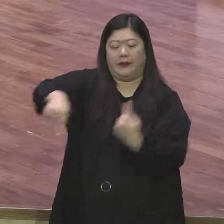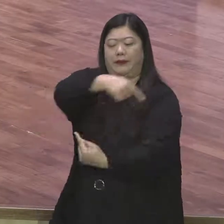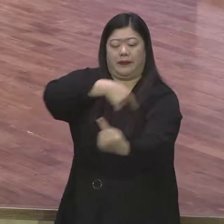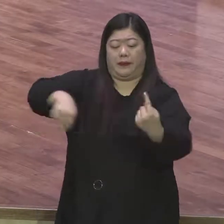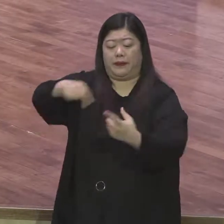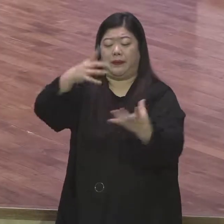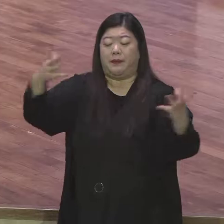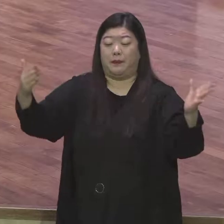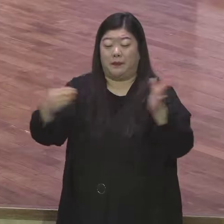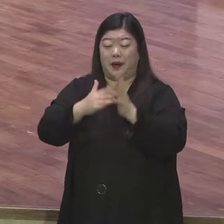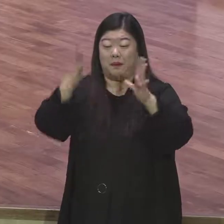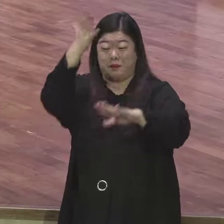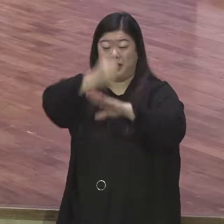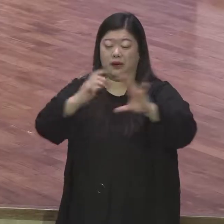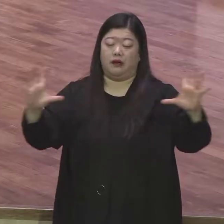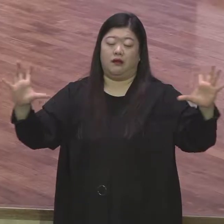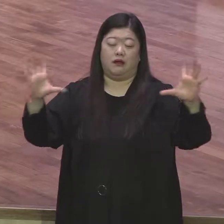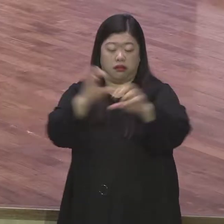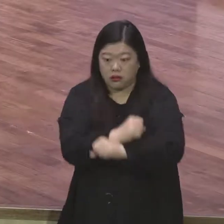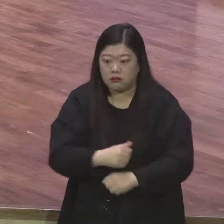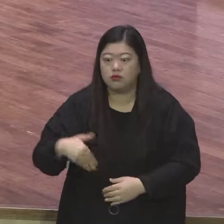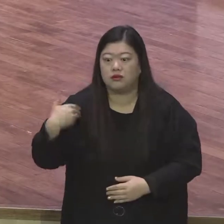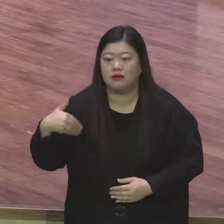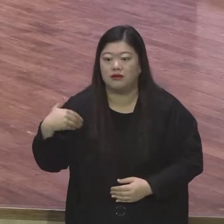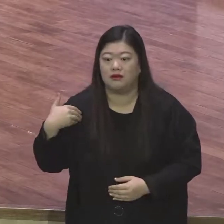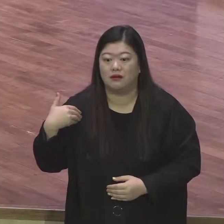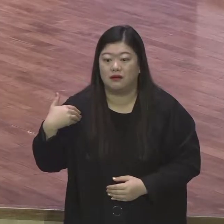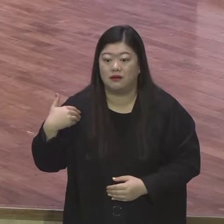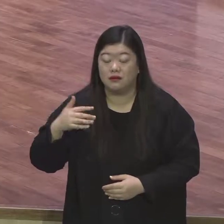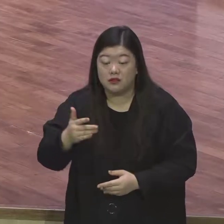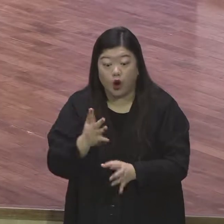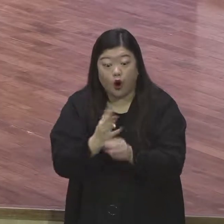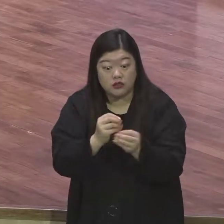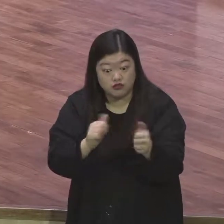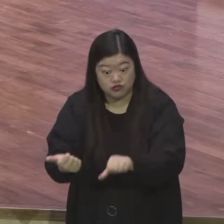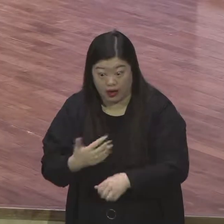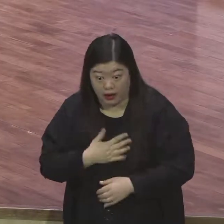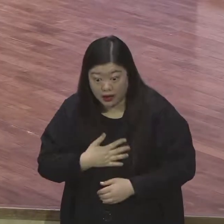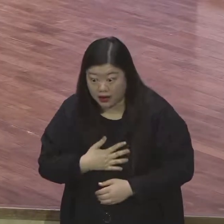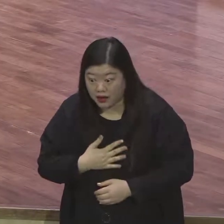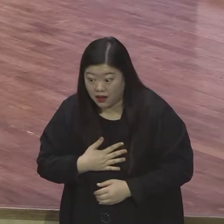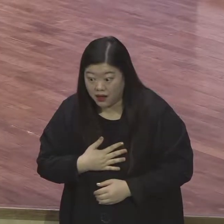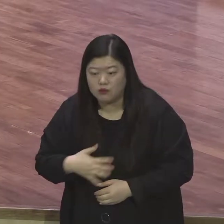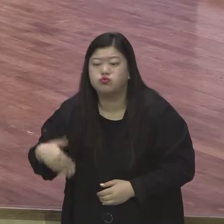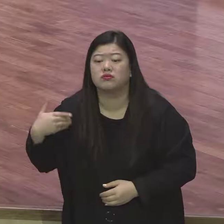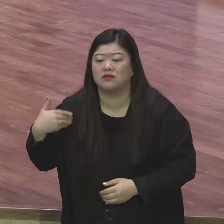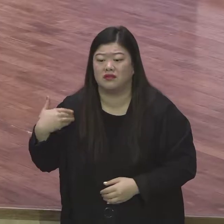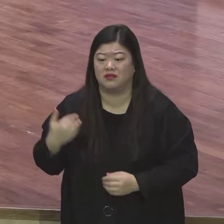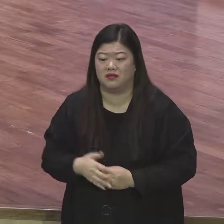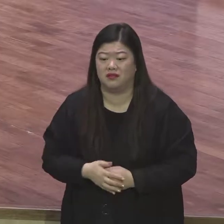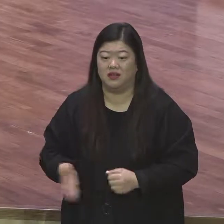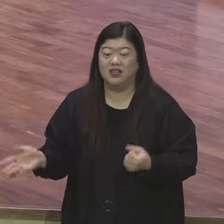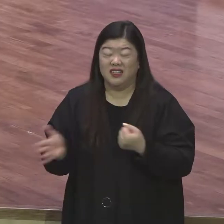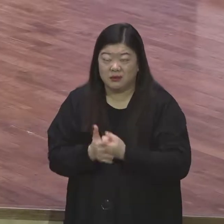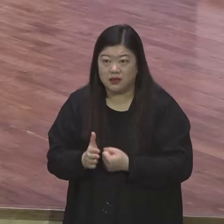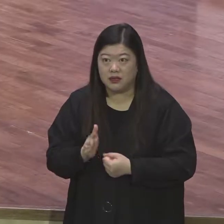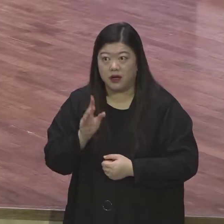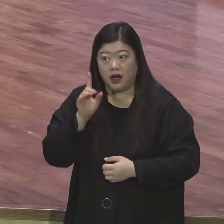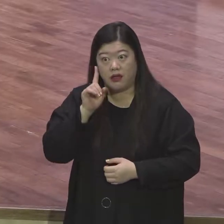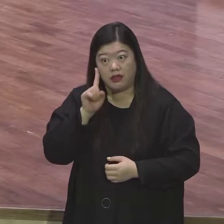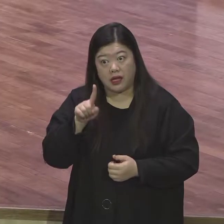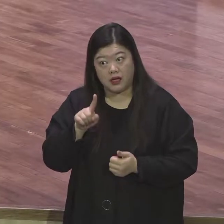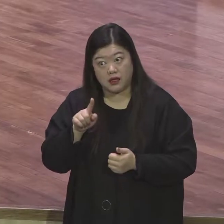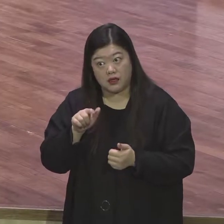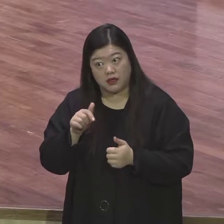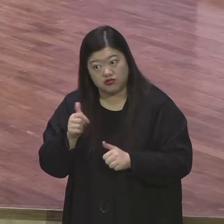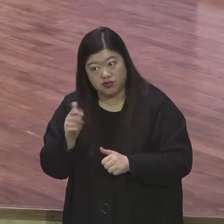몰라요. 개인적으로 모두 다 언제 갈지 몰라. 그래서 주님 앞에 가는 날을 매일매일 준비하는